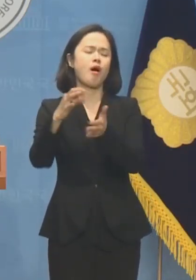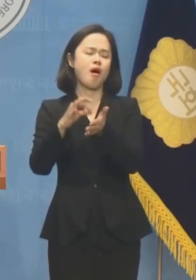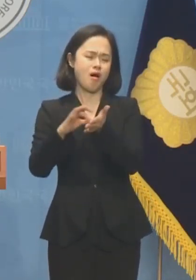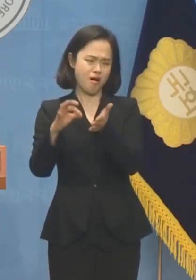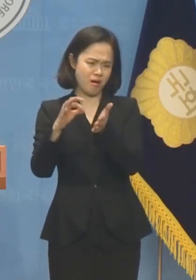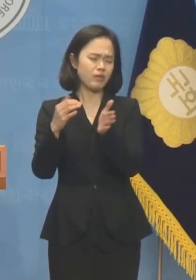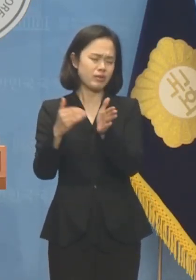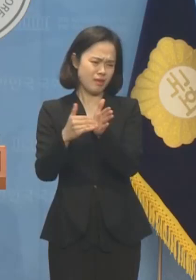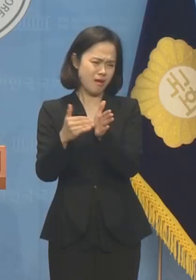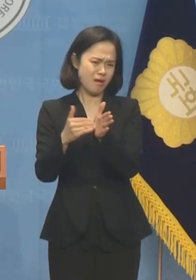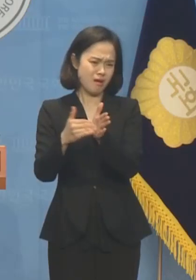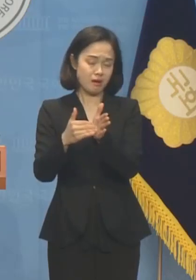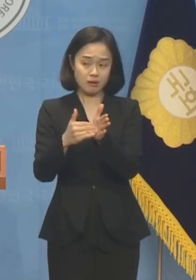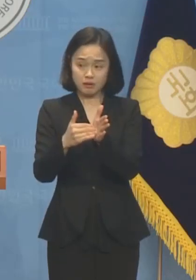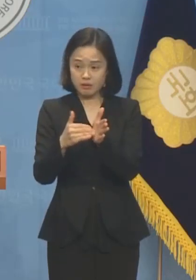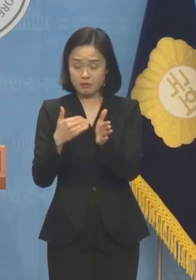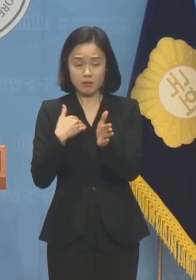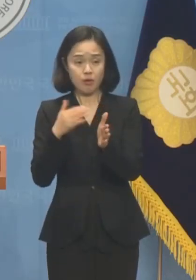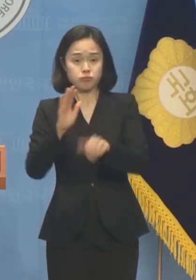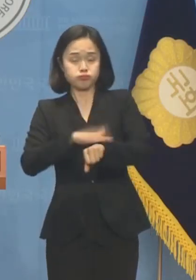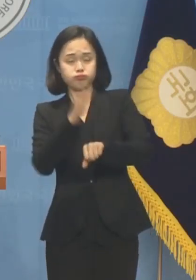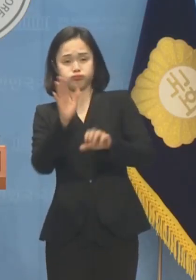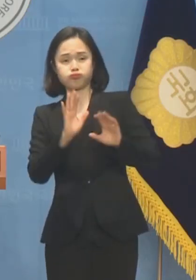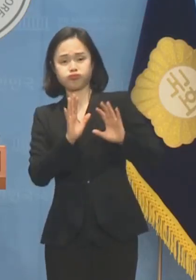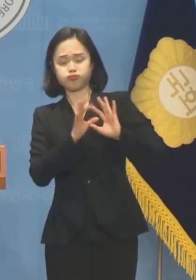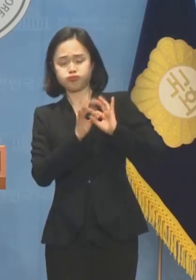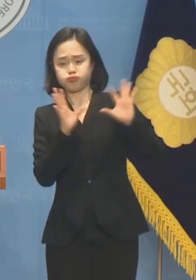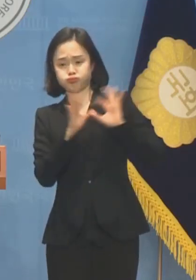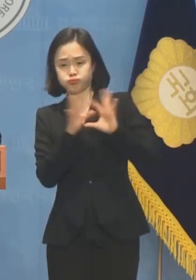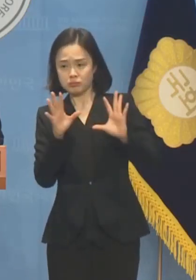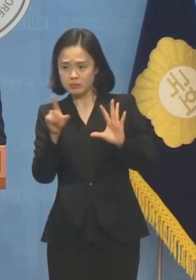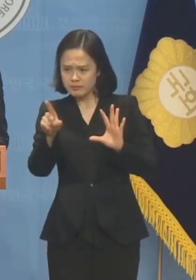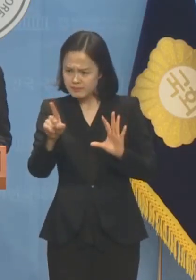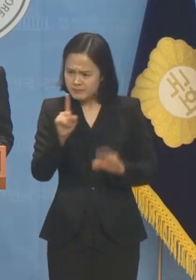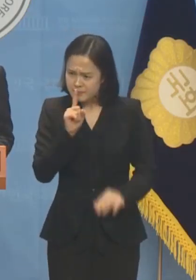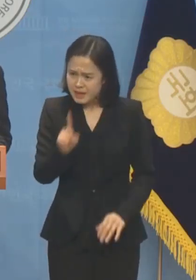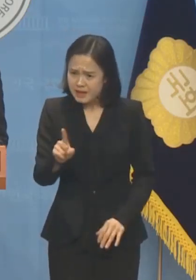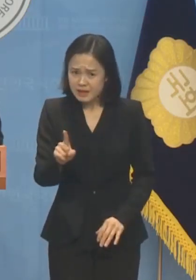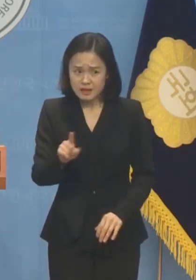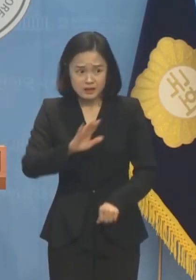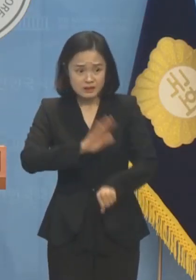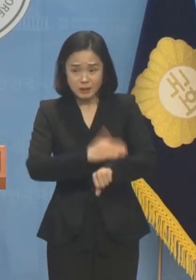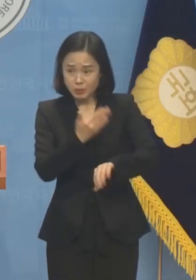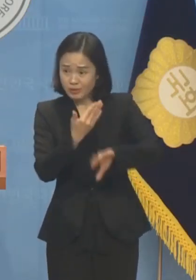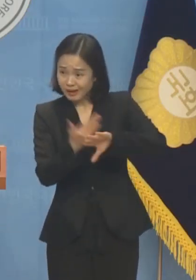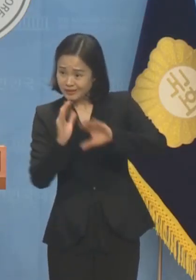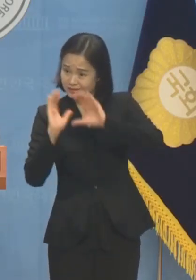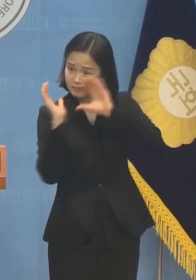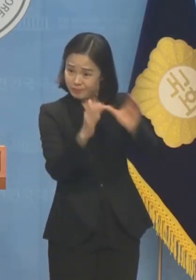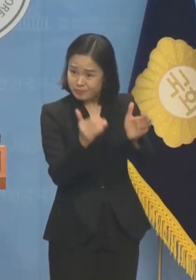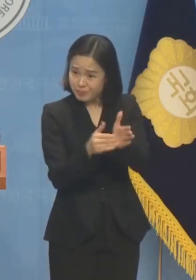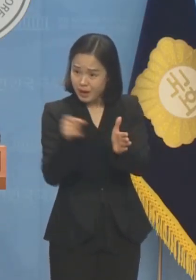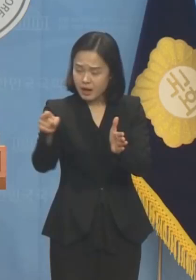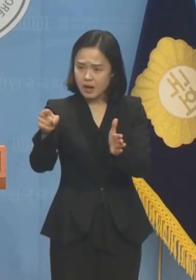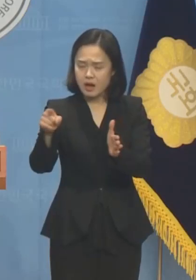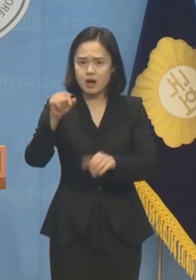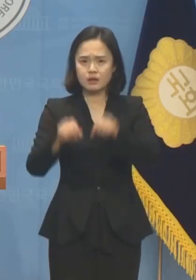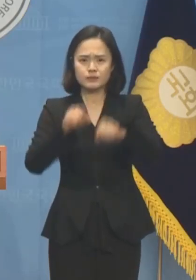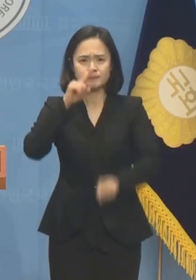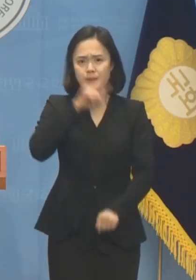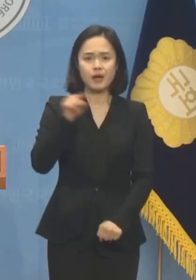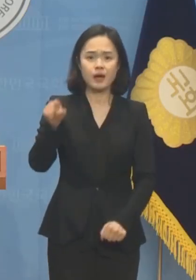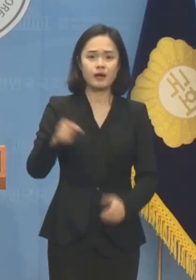저질러 놓고 남 탓까지 하다니 정말 비열합니다. 내란 숙의 윤석열이 아직도